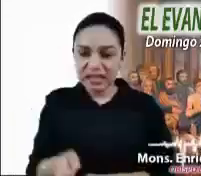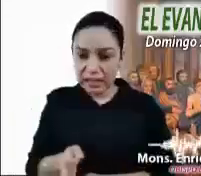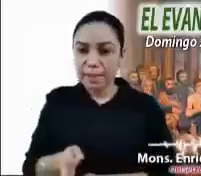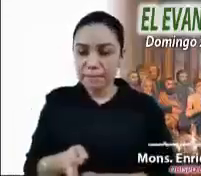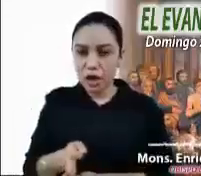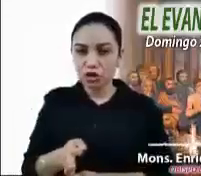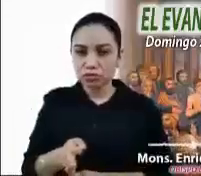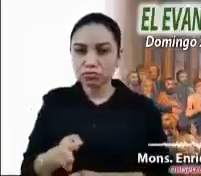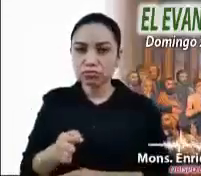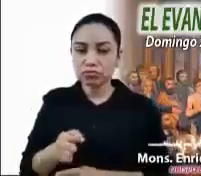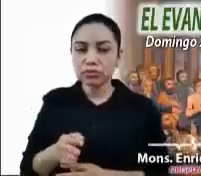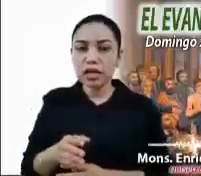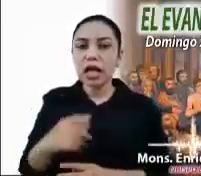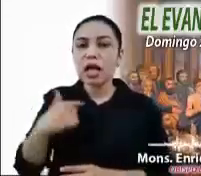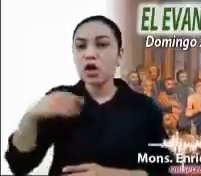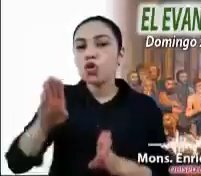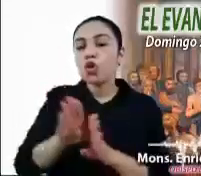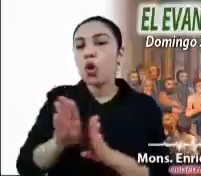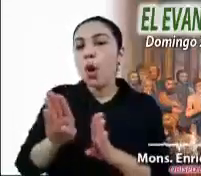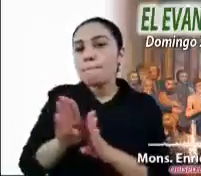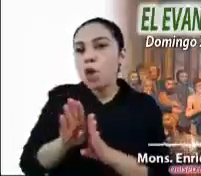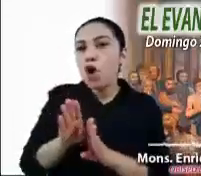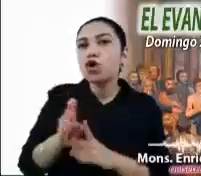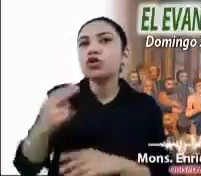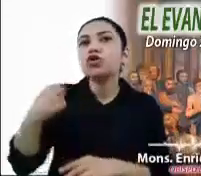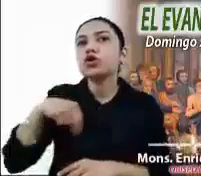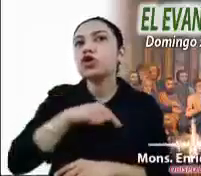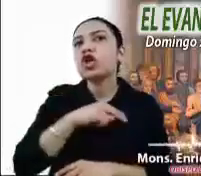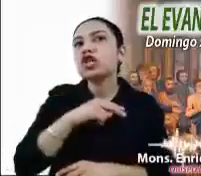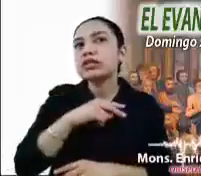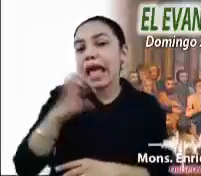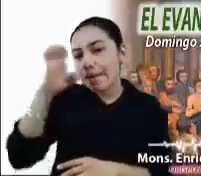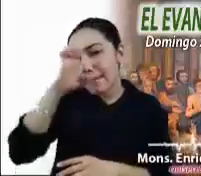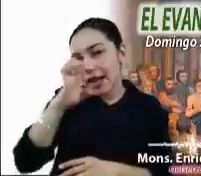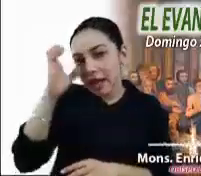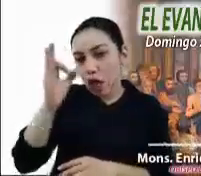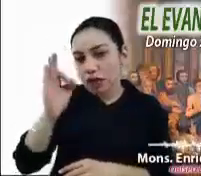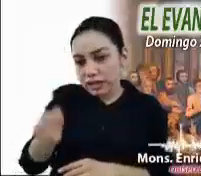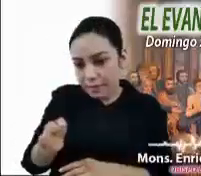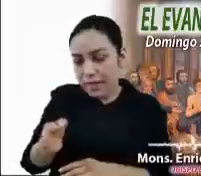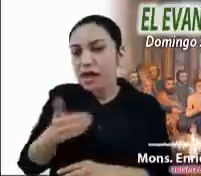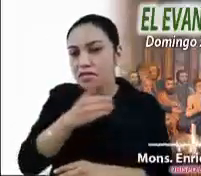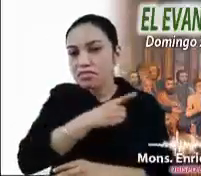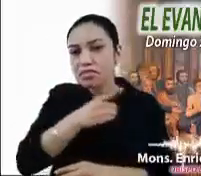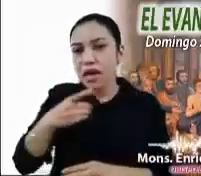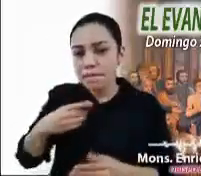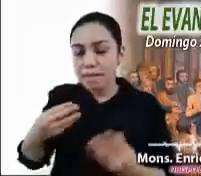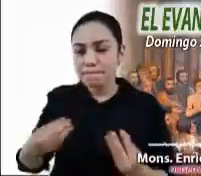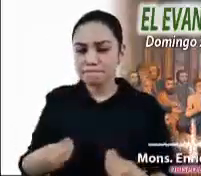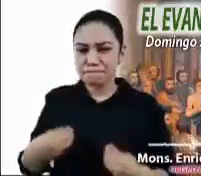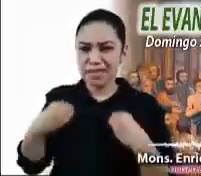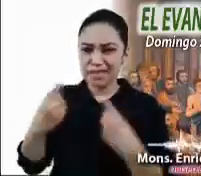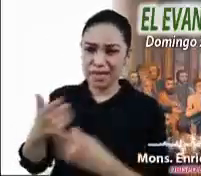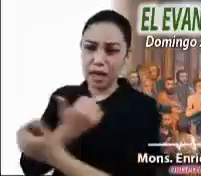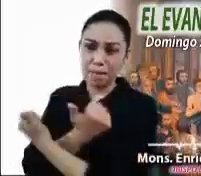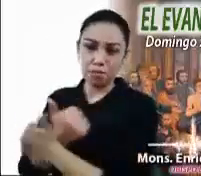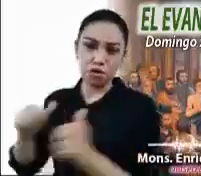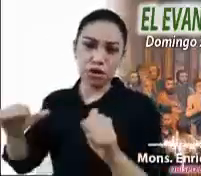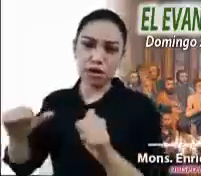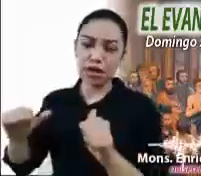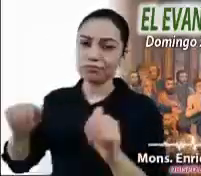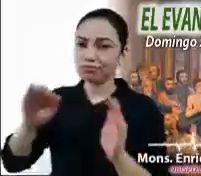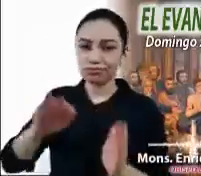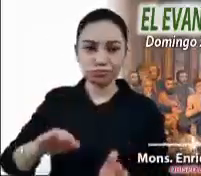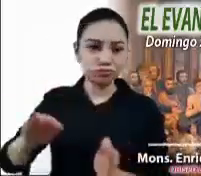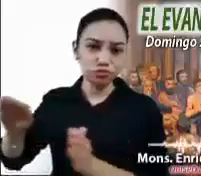nosotros al aceptar el evangelio. No podemos continuar con una vida apática y desabrida, no podemos dejar que la sal